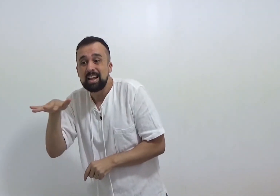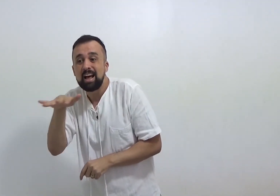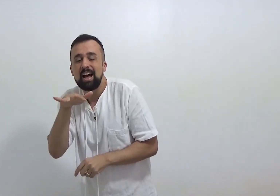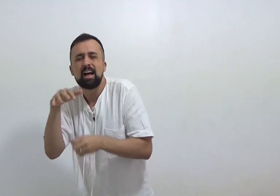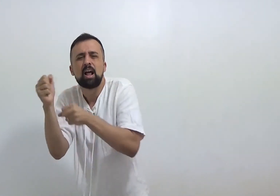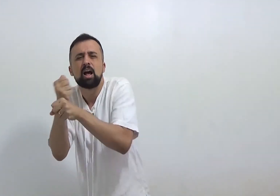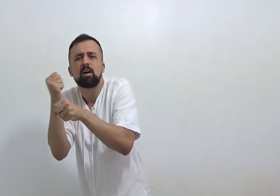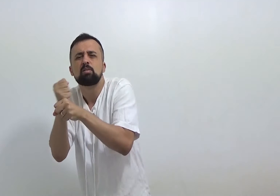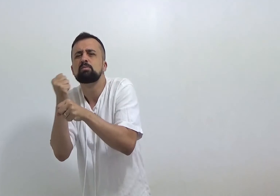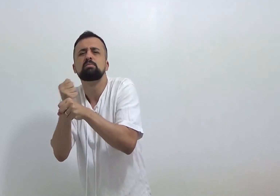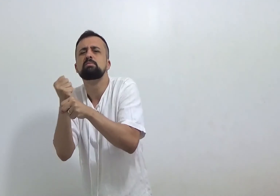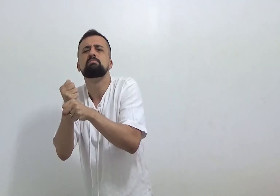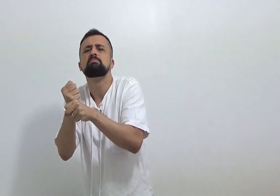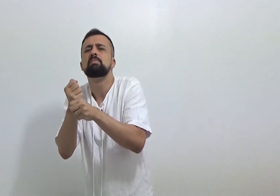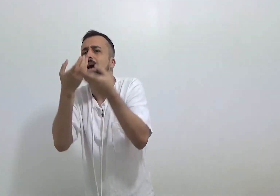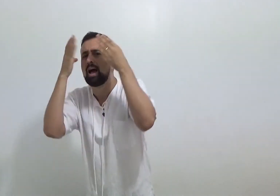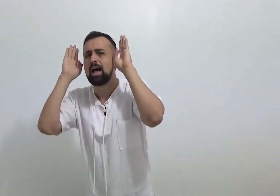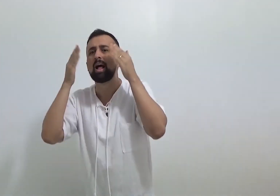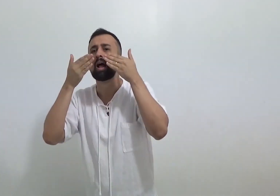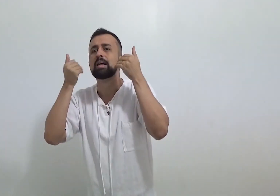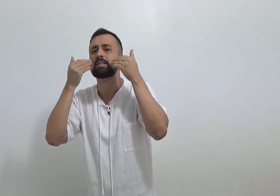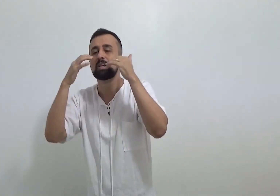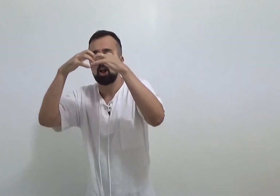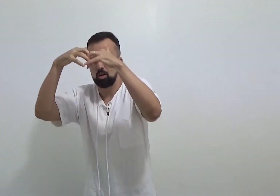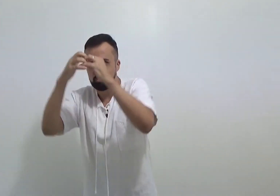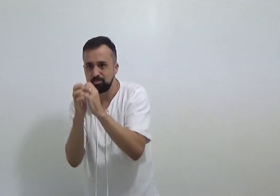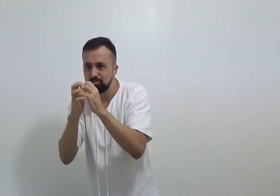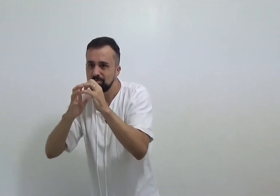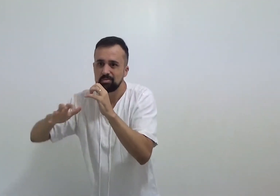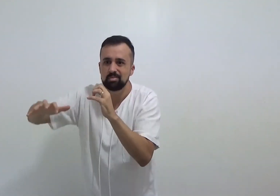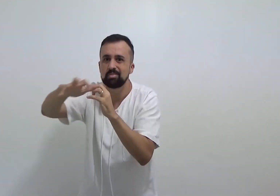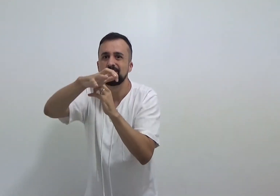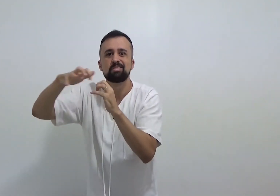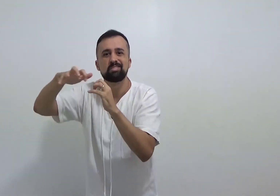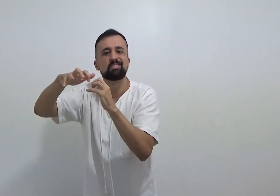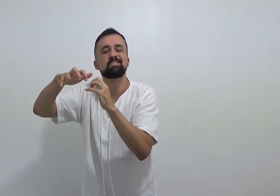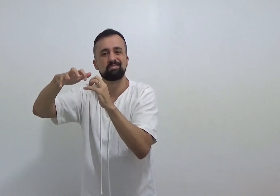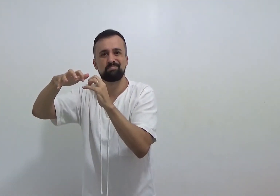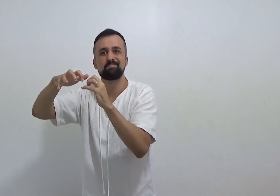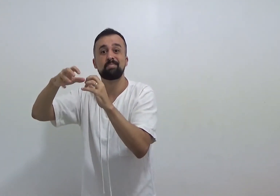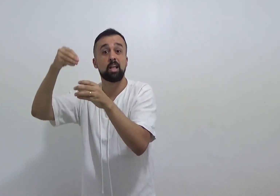Essas últimas são construídas dentro das aldeias.